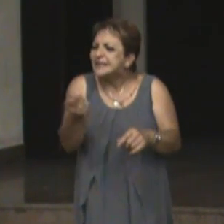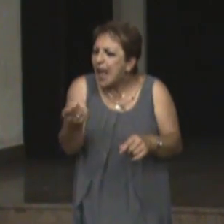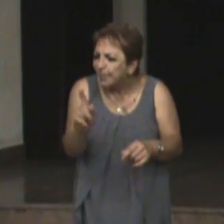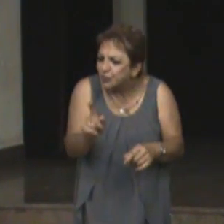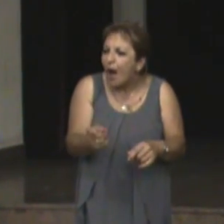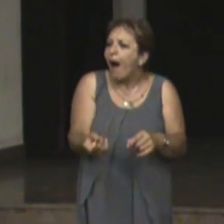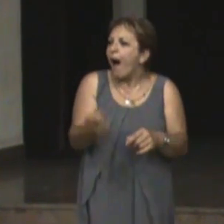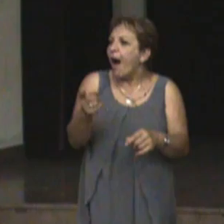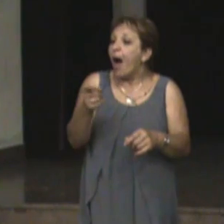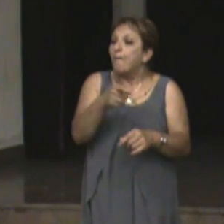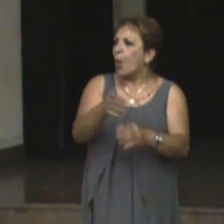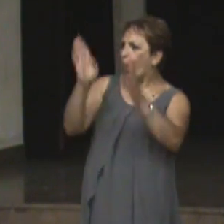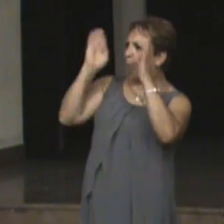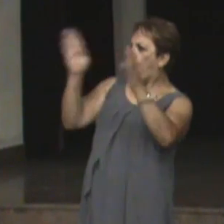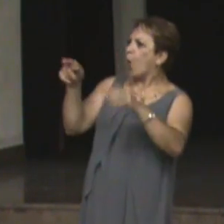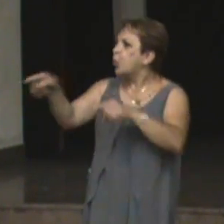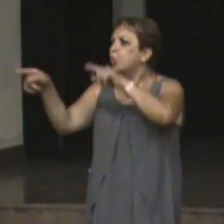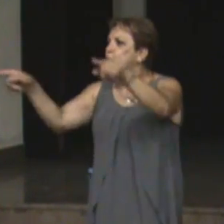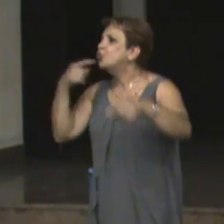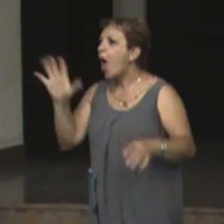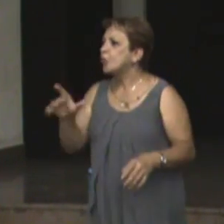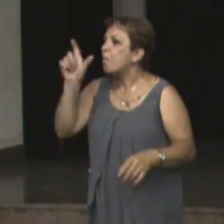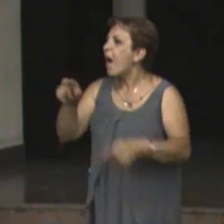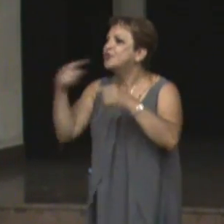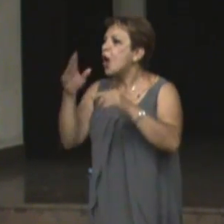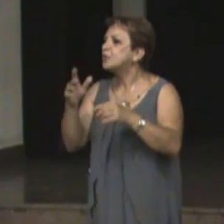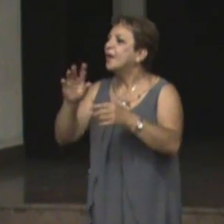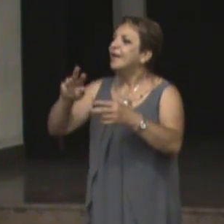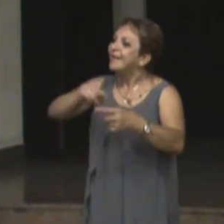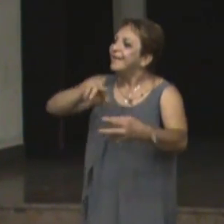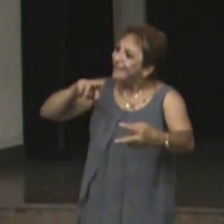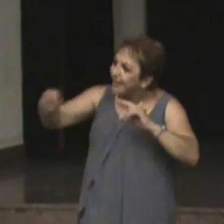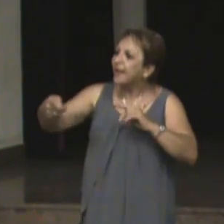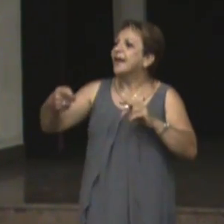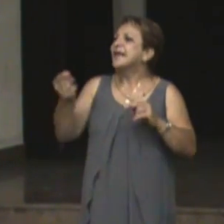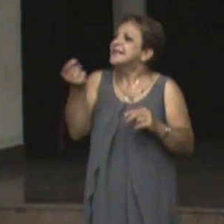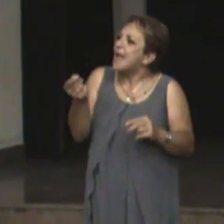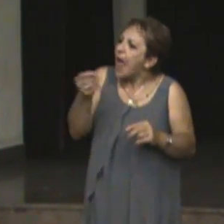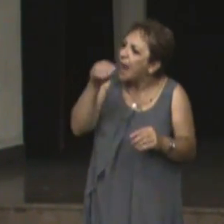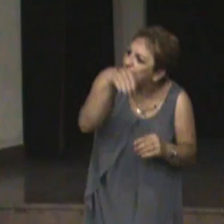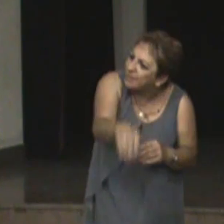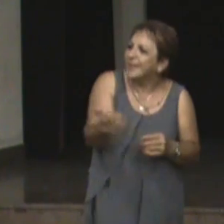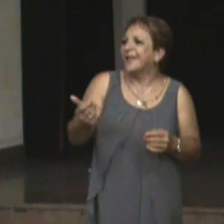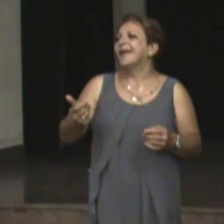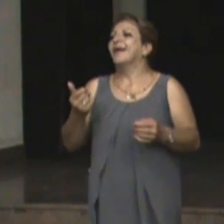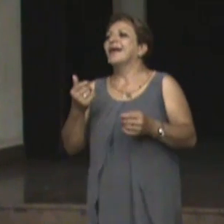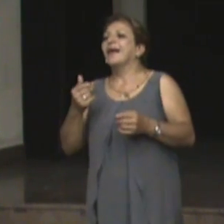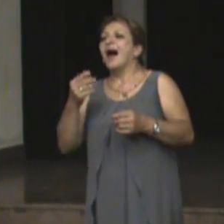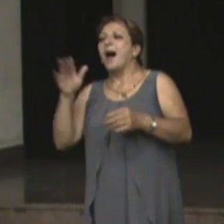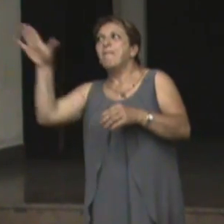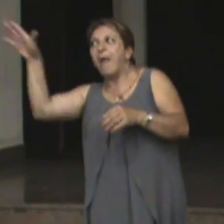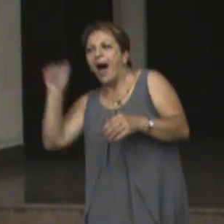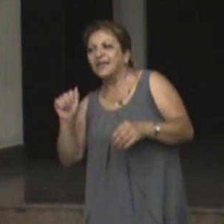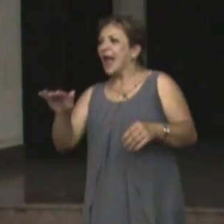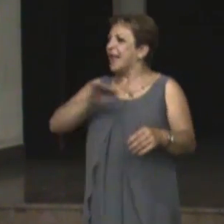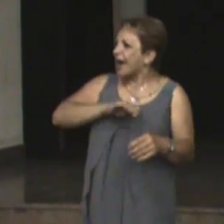ասում, դու այսպիսին ես կամ դու այնպիսին ես, օրինակներով կամ առակներով, բայց իրենք շատ լավ հասկանում էին, և երբ